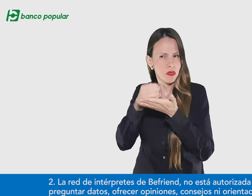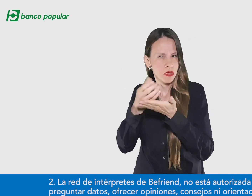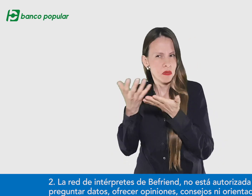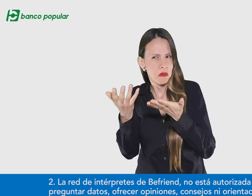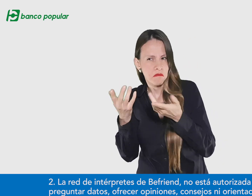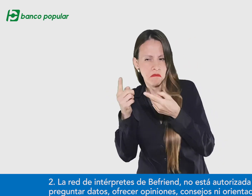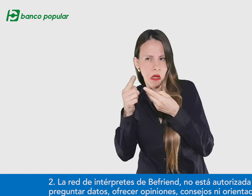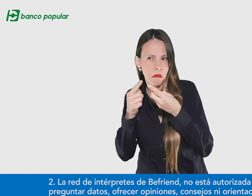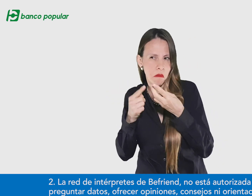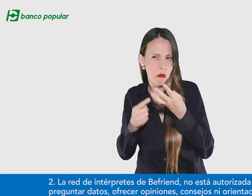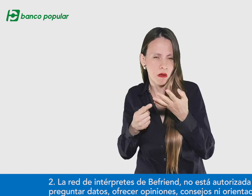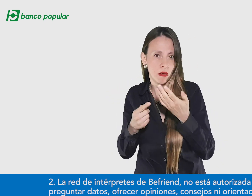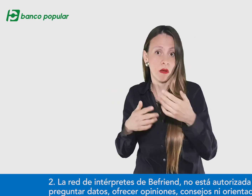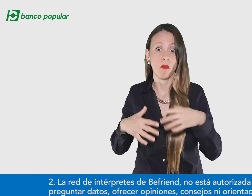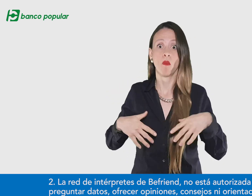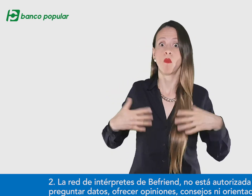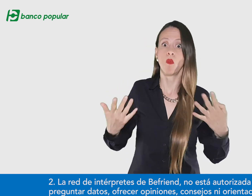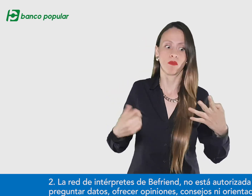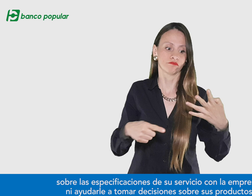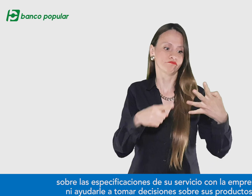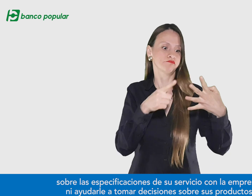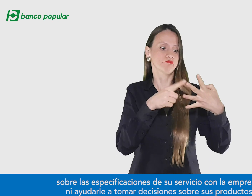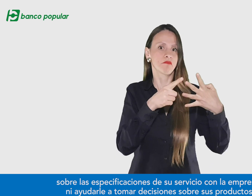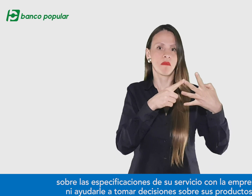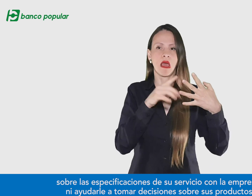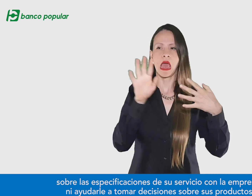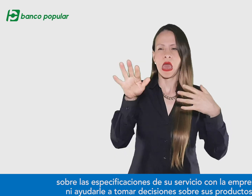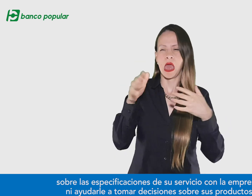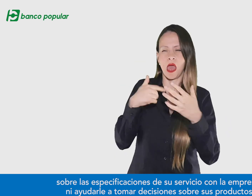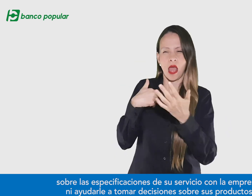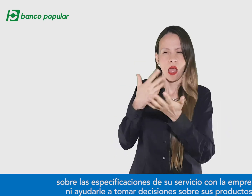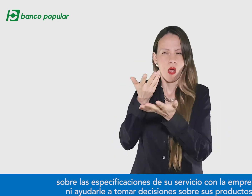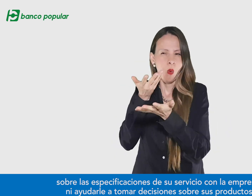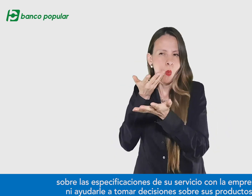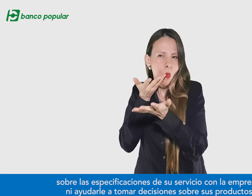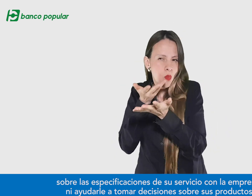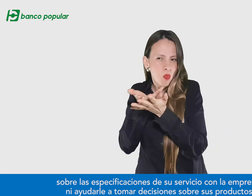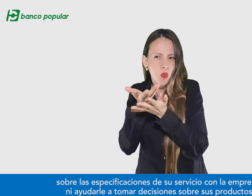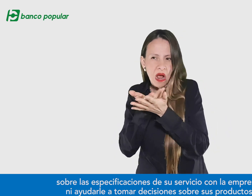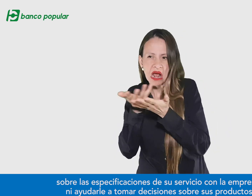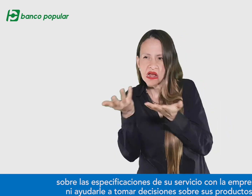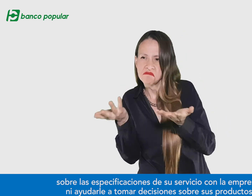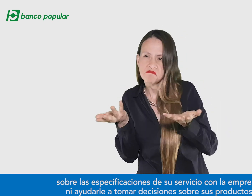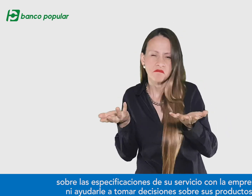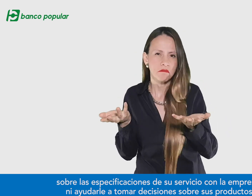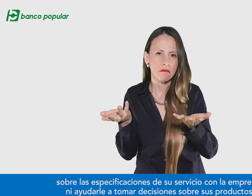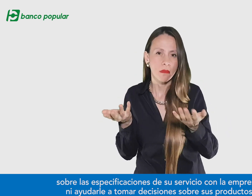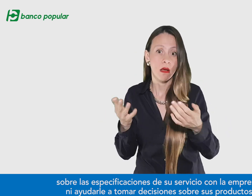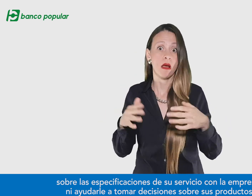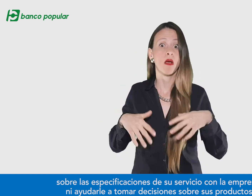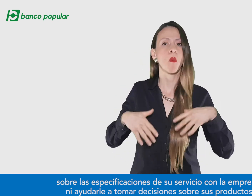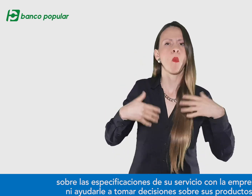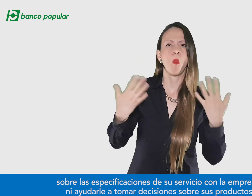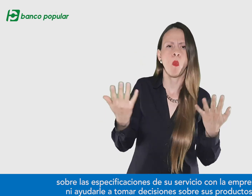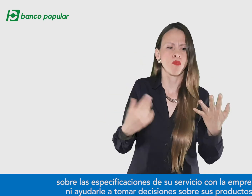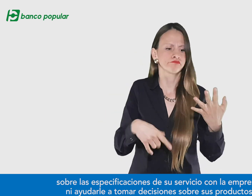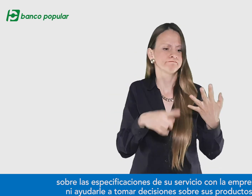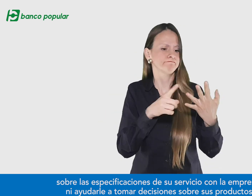opiniones, consejos ni orientaciones sobre las especificaciones de su servicio con la empresa, ni ayudarle a tomar